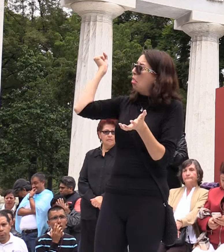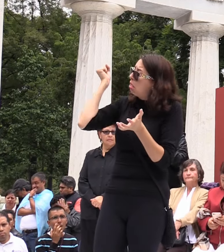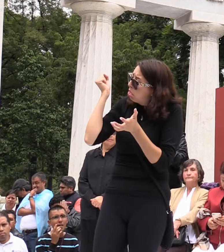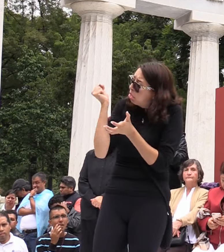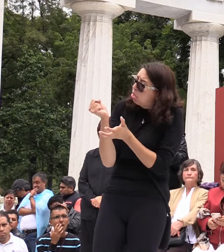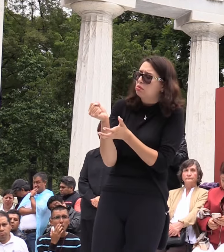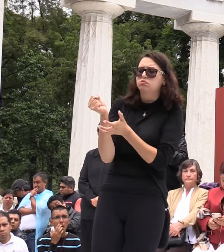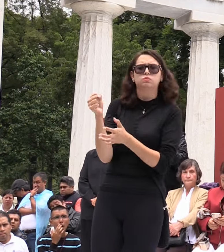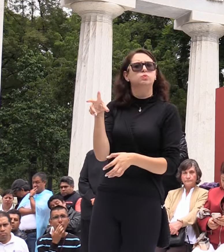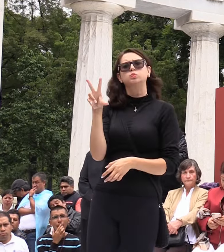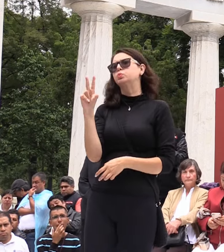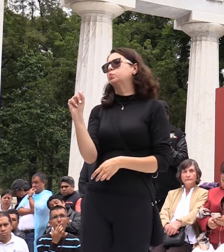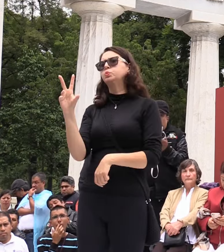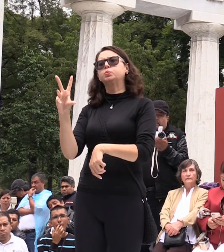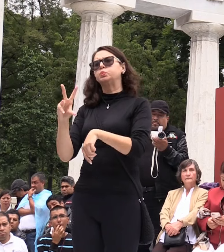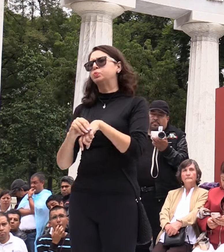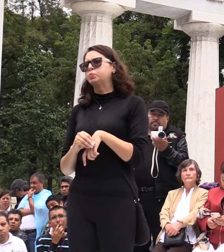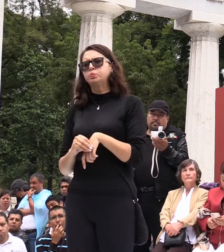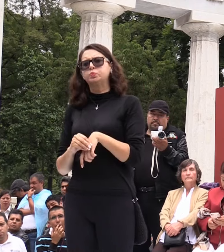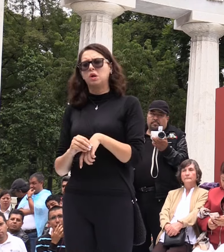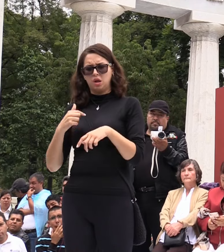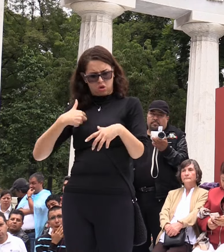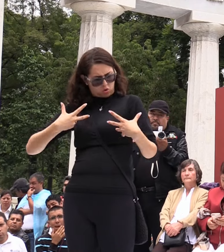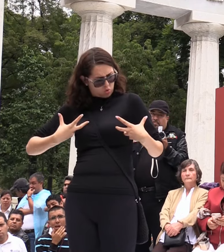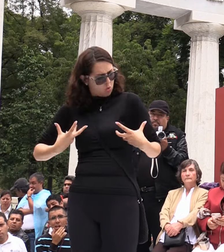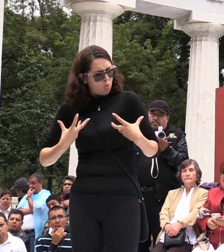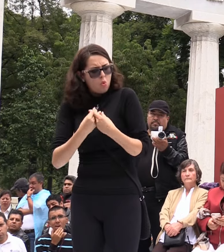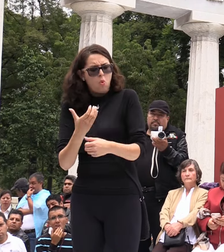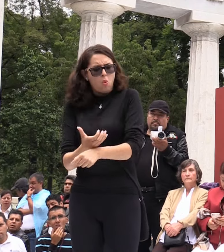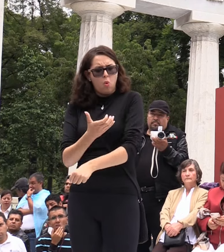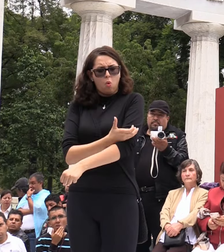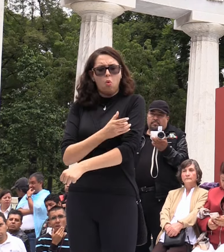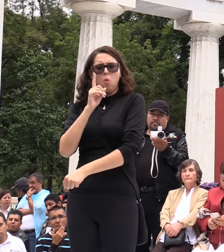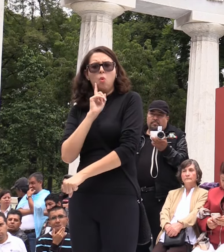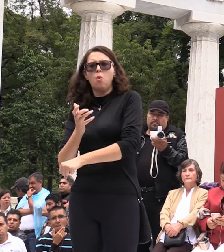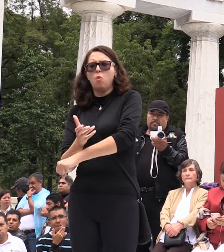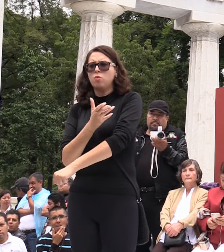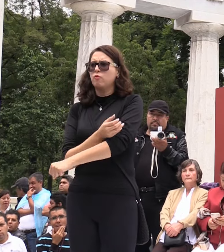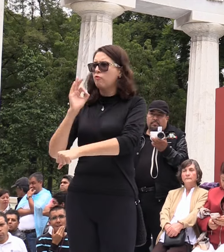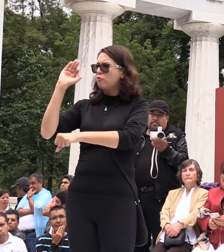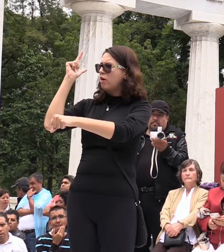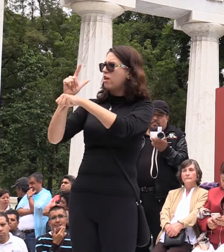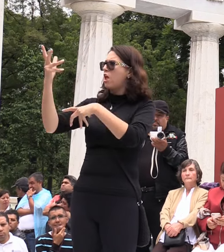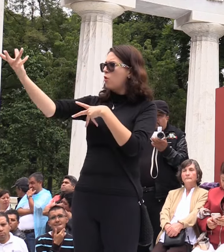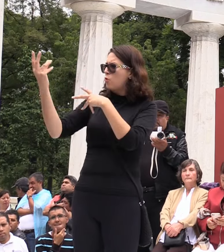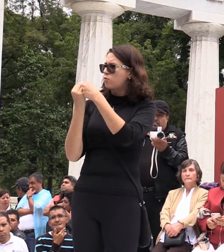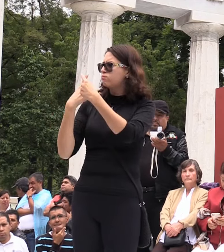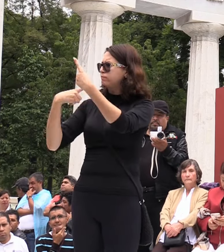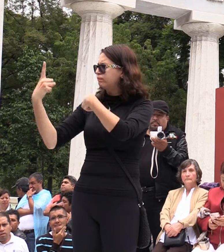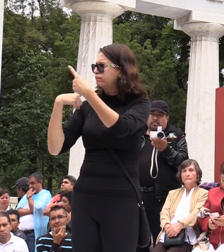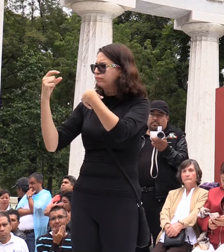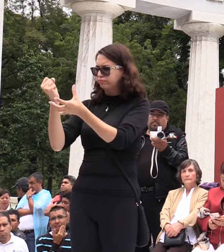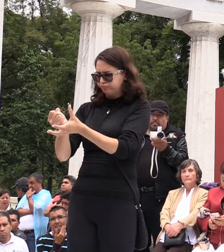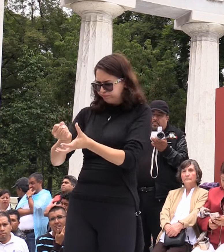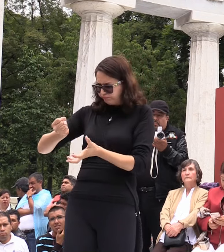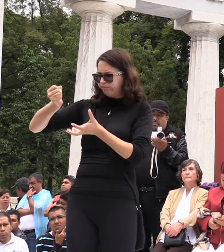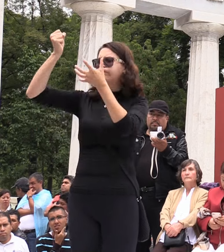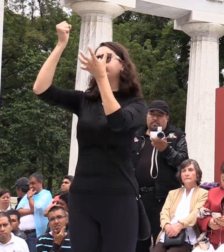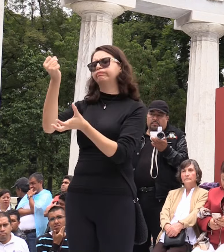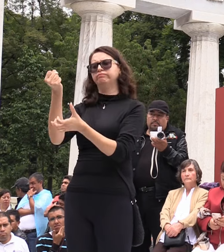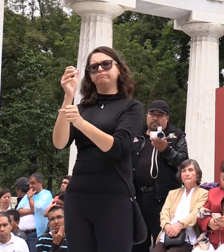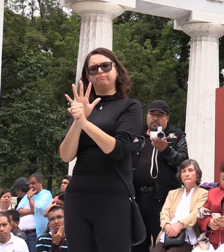ciudad y junto con nuestras compañeras y compañeros diputados federales buscaremos un presupuesto